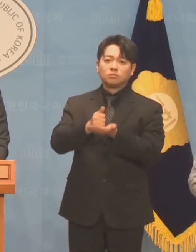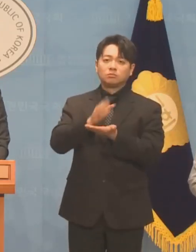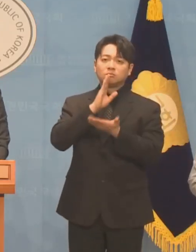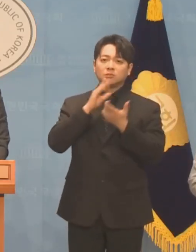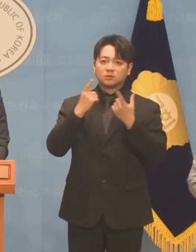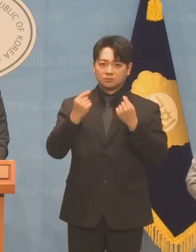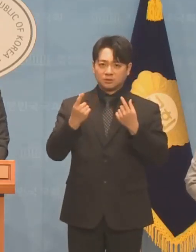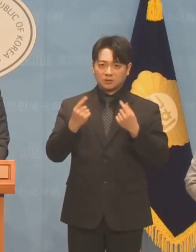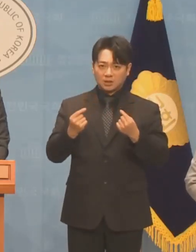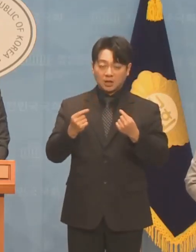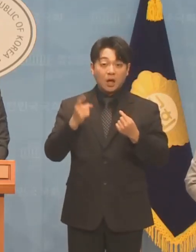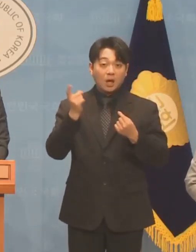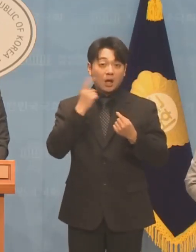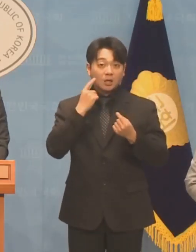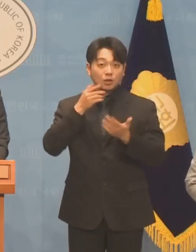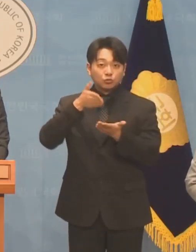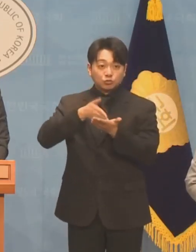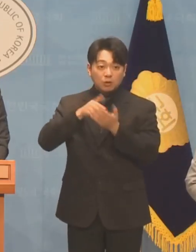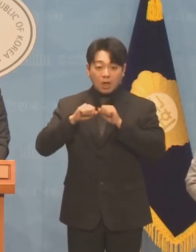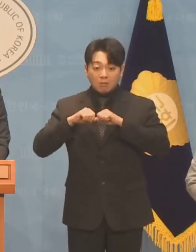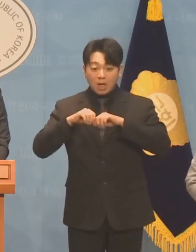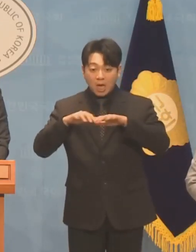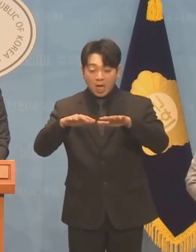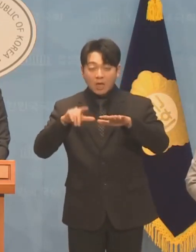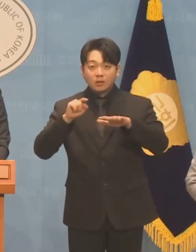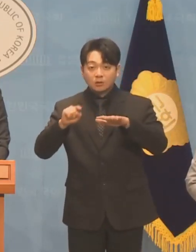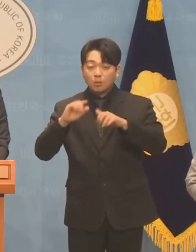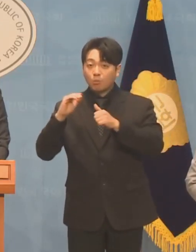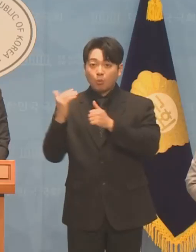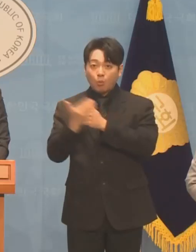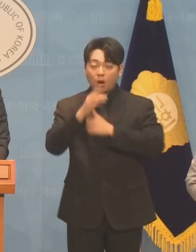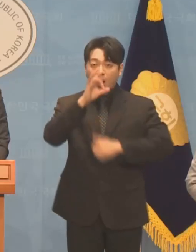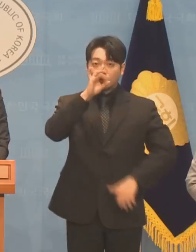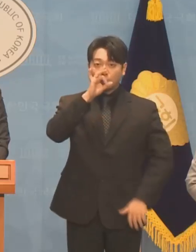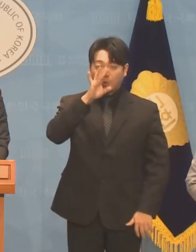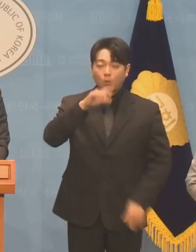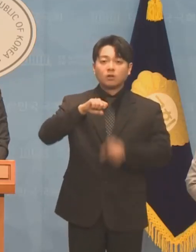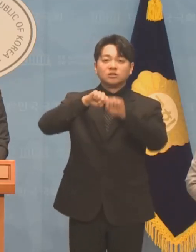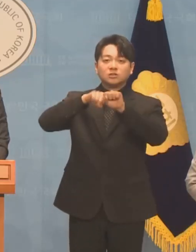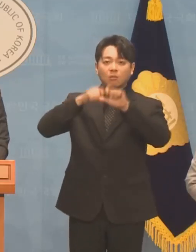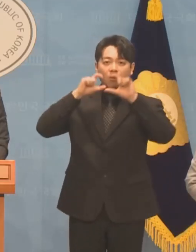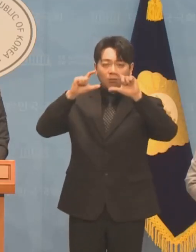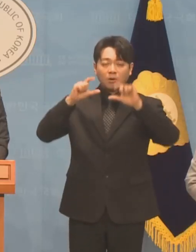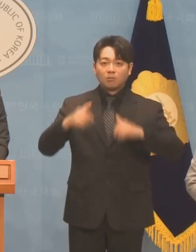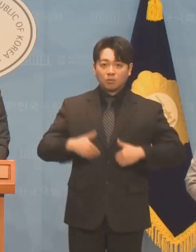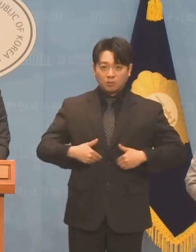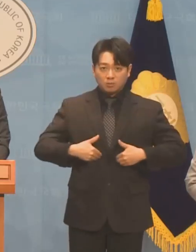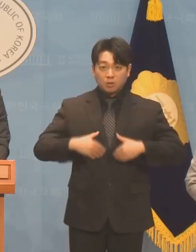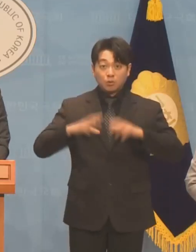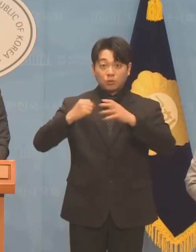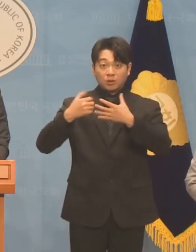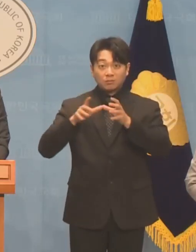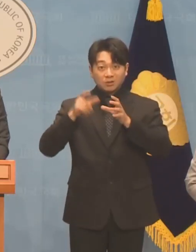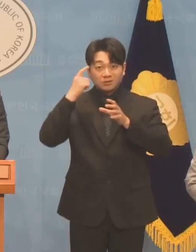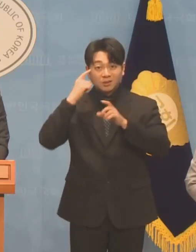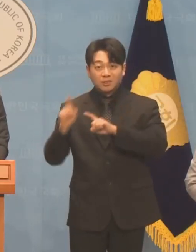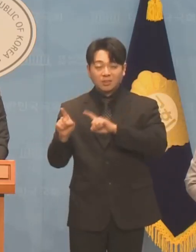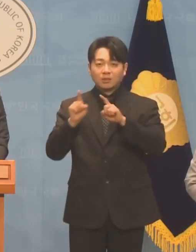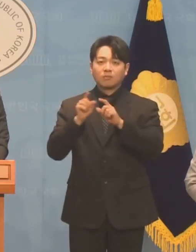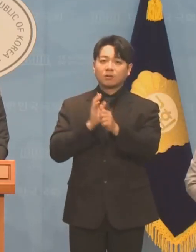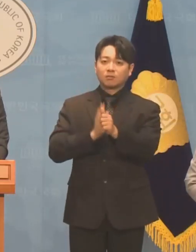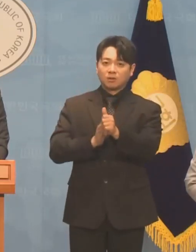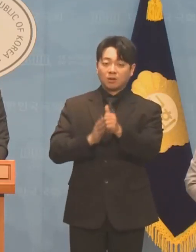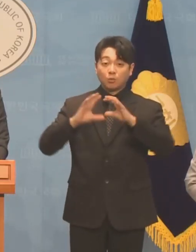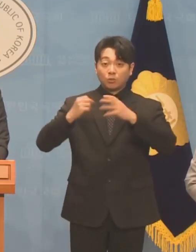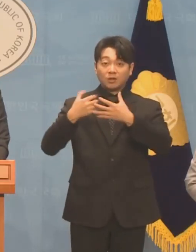유포는 보호가 아니라 처벌 대상입니다. 국민의힘은 이성을 되찾으시길 바랍니다. 국민의힘이 내란